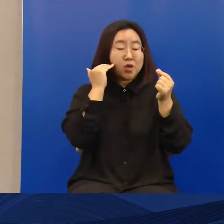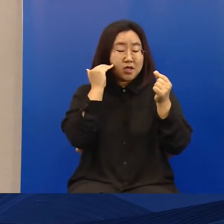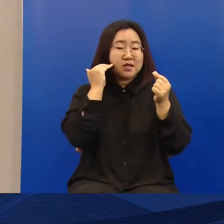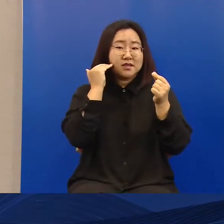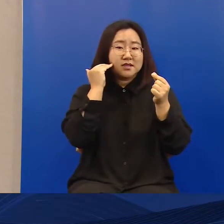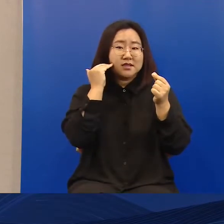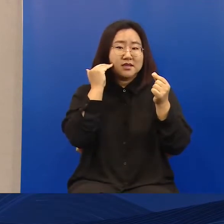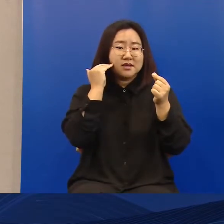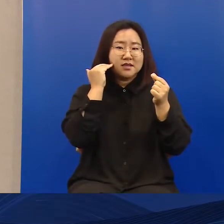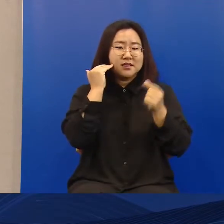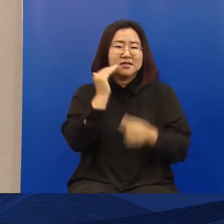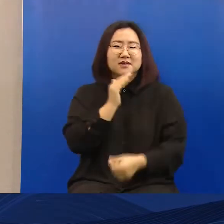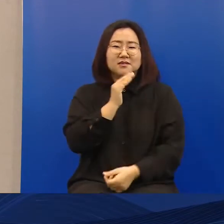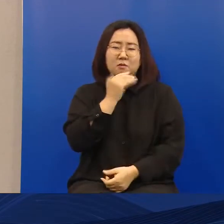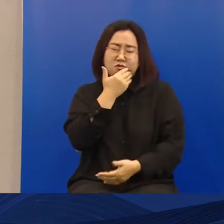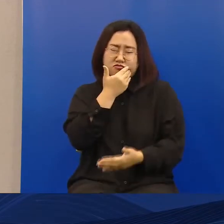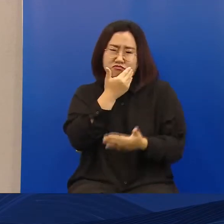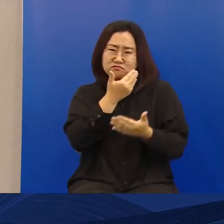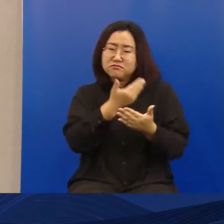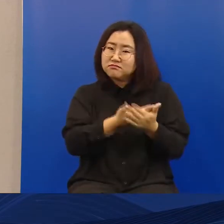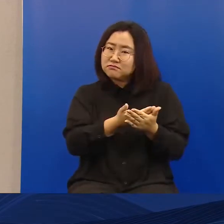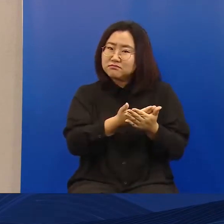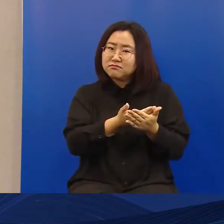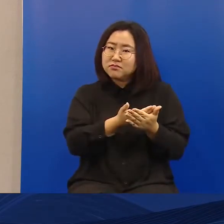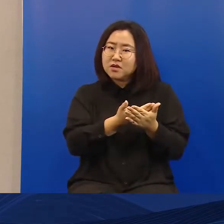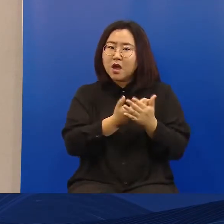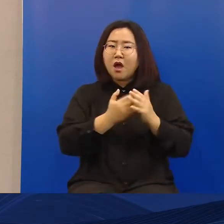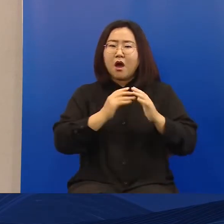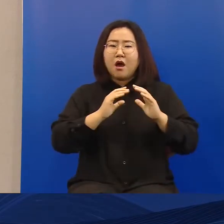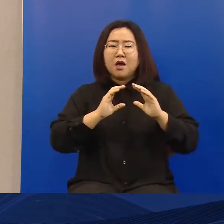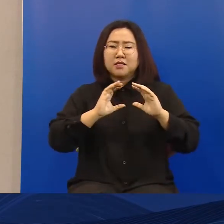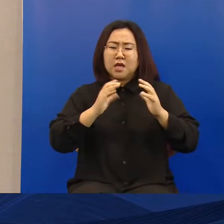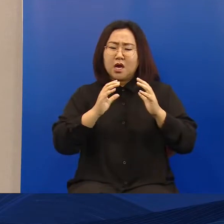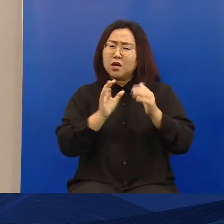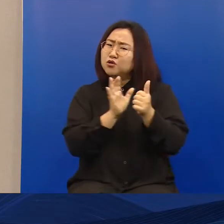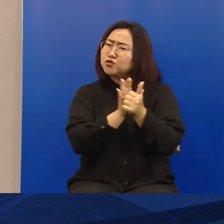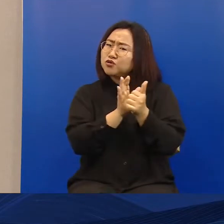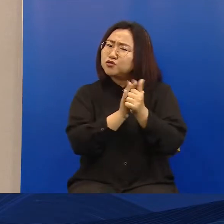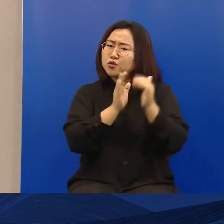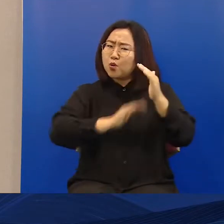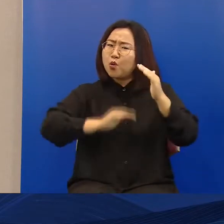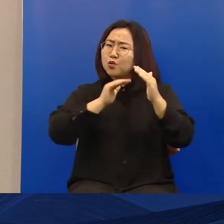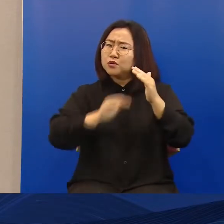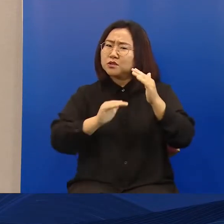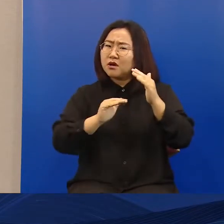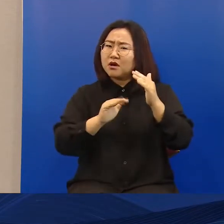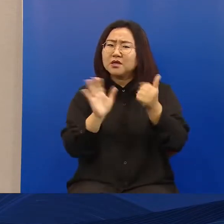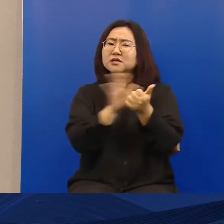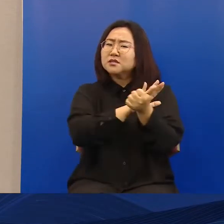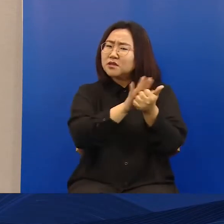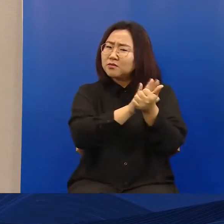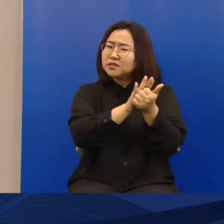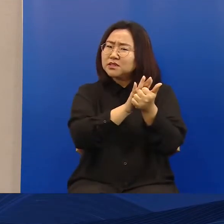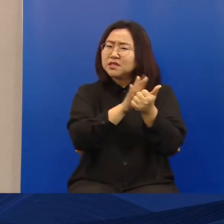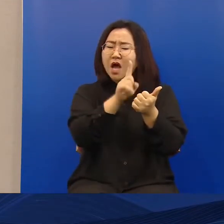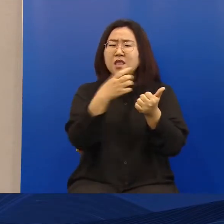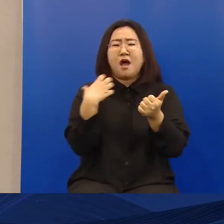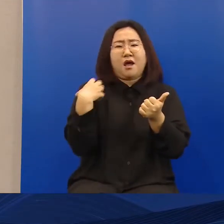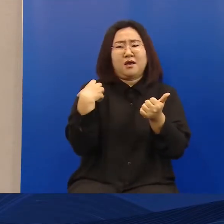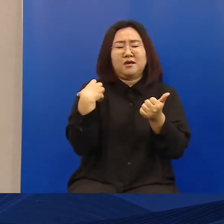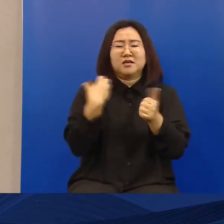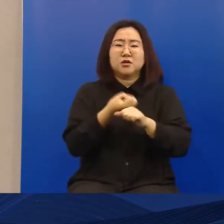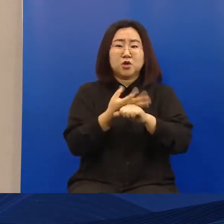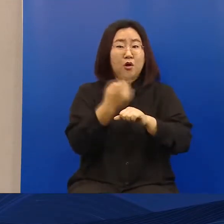농인들에게 정말로 중요한 공적인 서비스를 국가적인 책무의 하나로 전달해야 되겠다고